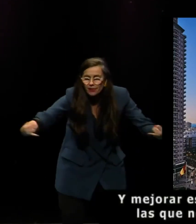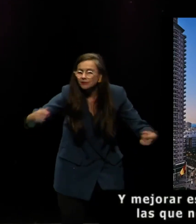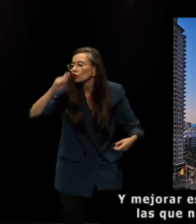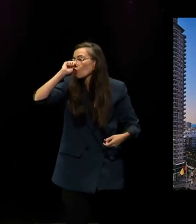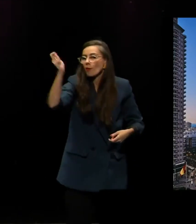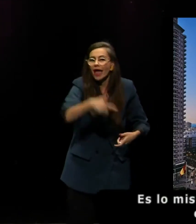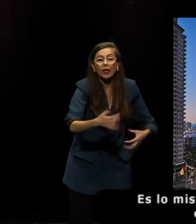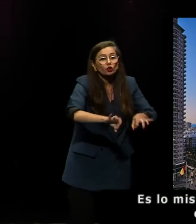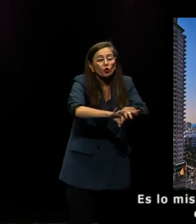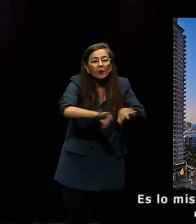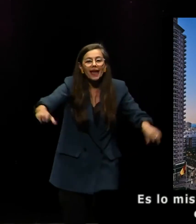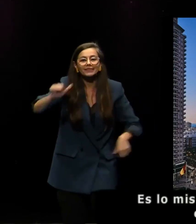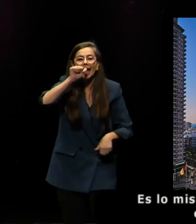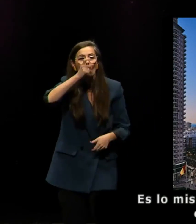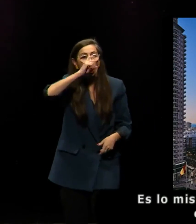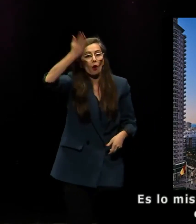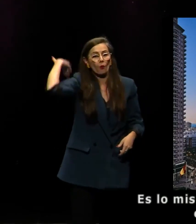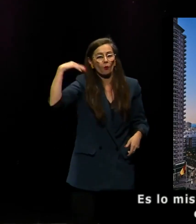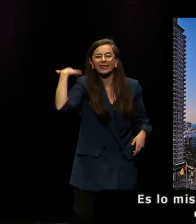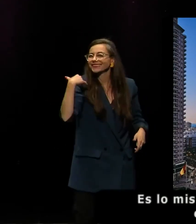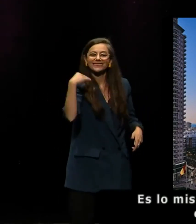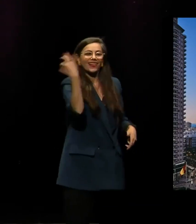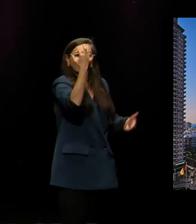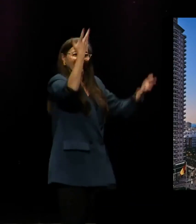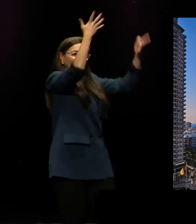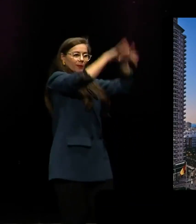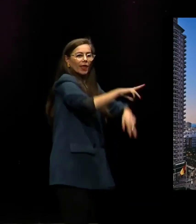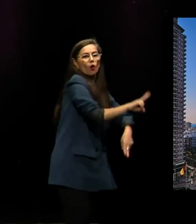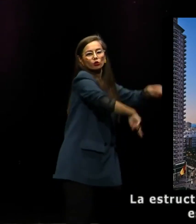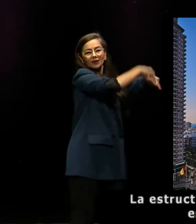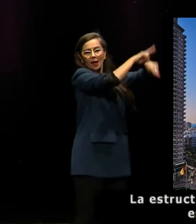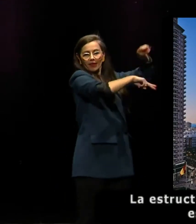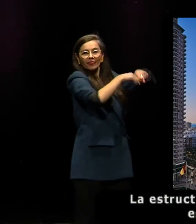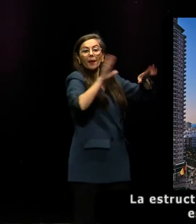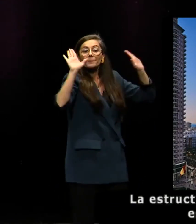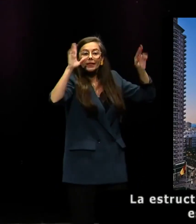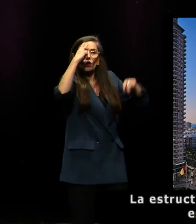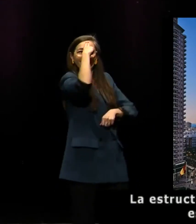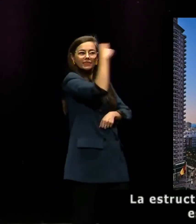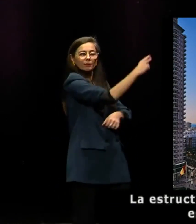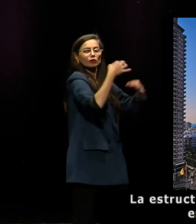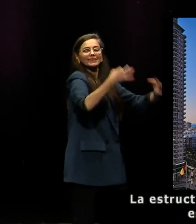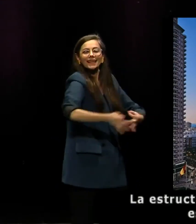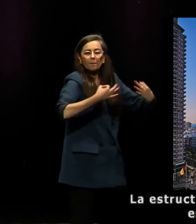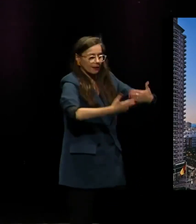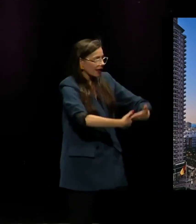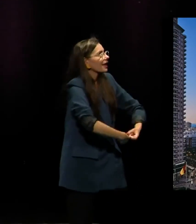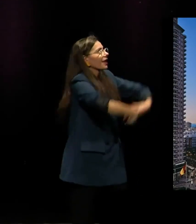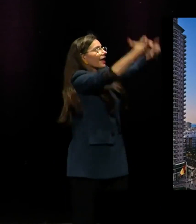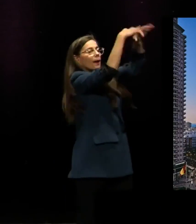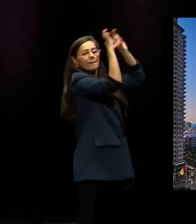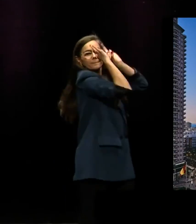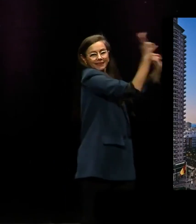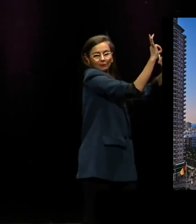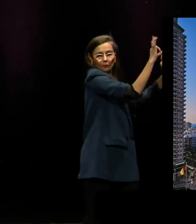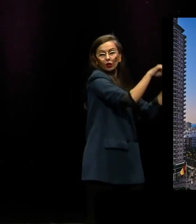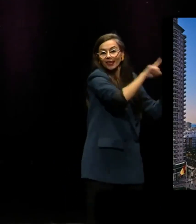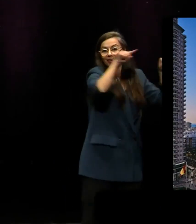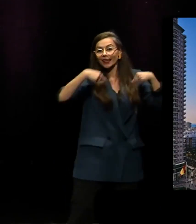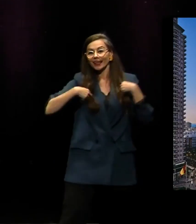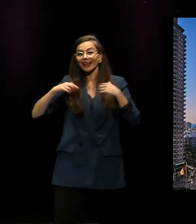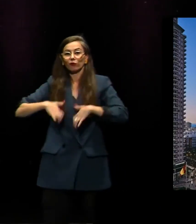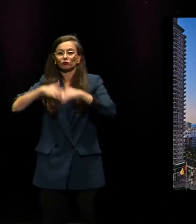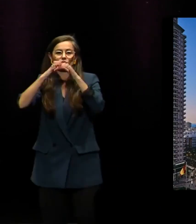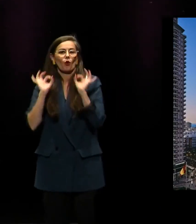Lo que hay que cambiar es lo de dentro, las tuberías, la iluminación,